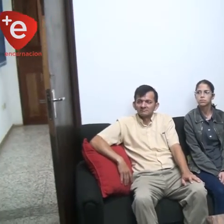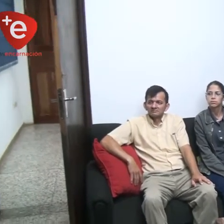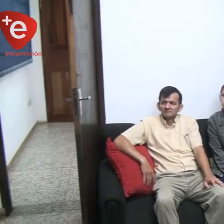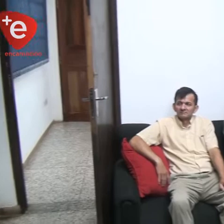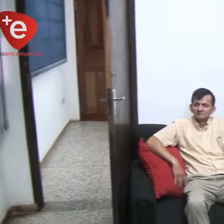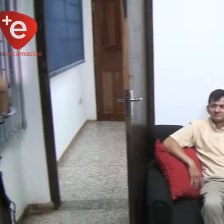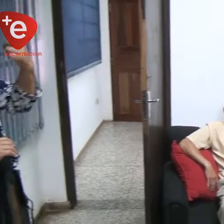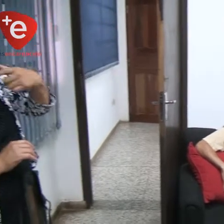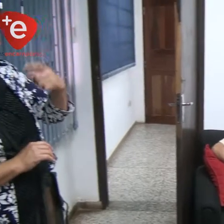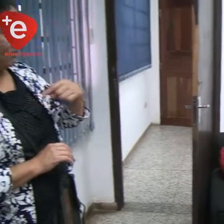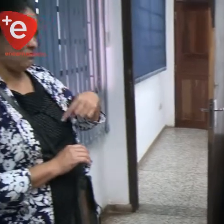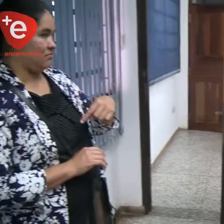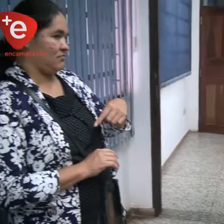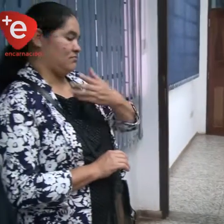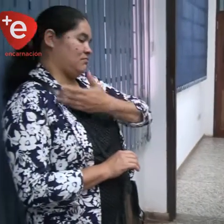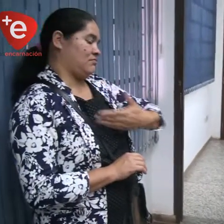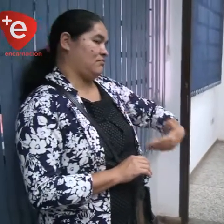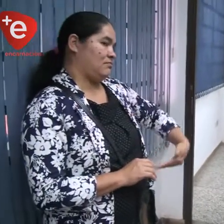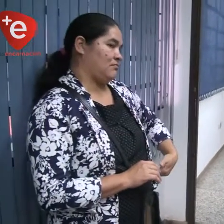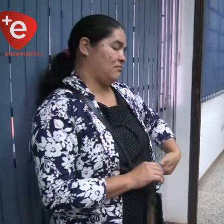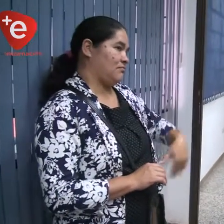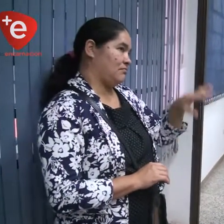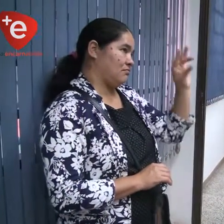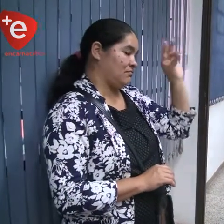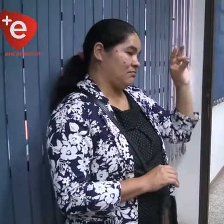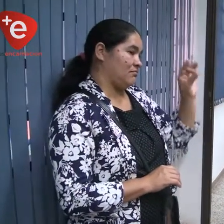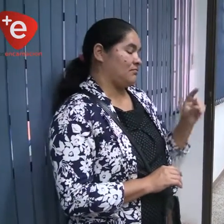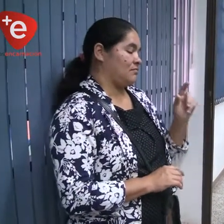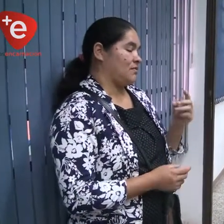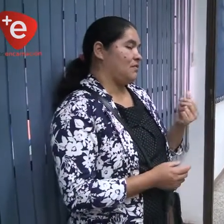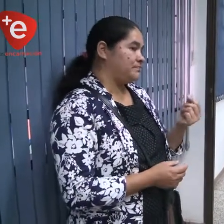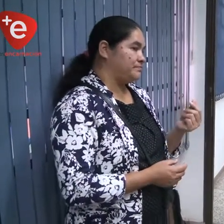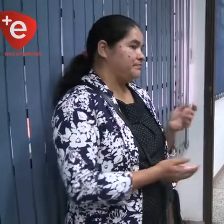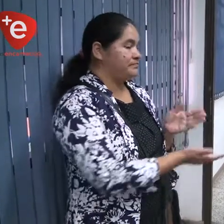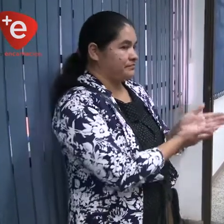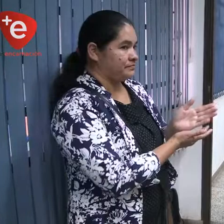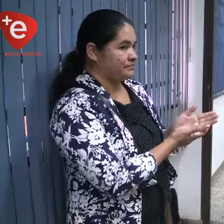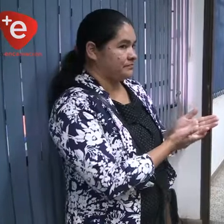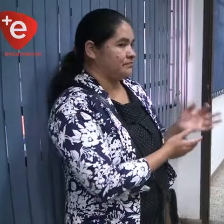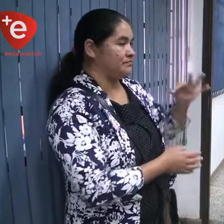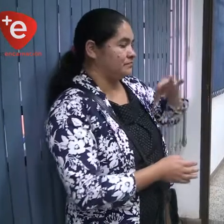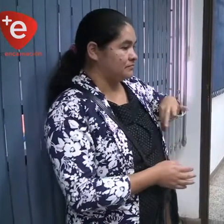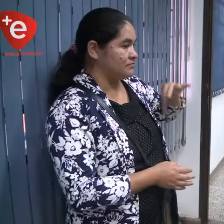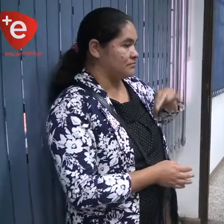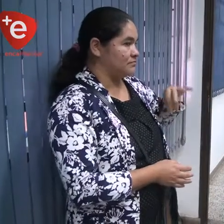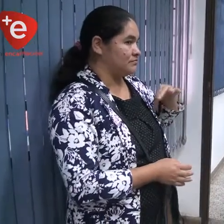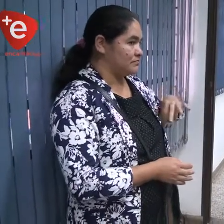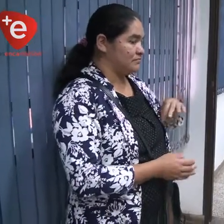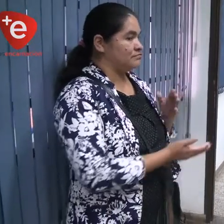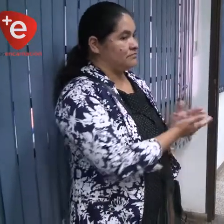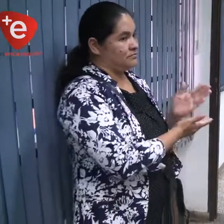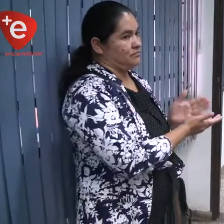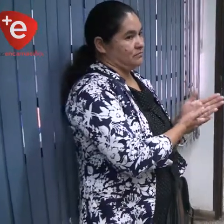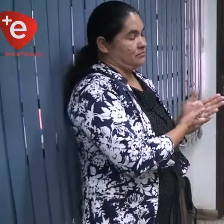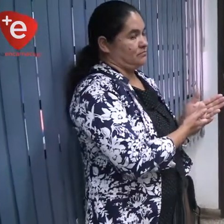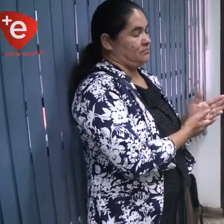también de la voluntad del decano ni del rector, sino también viene el programa nacional,